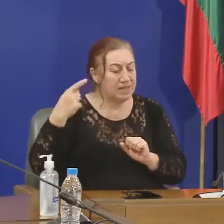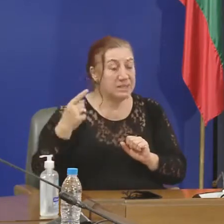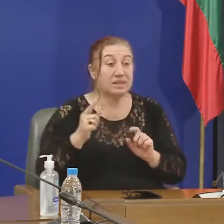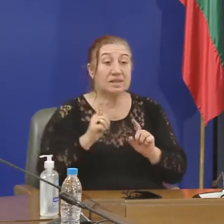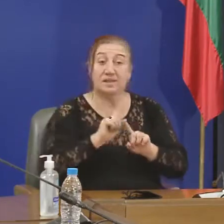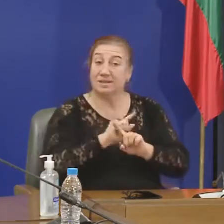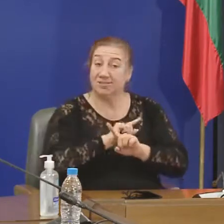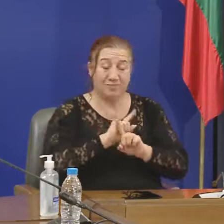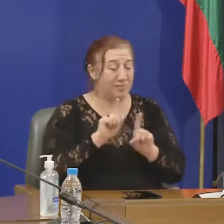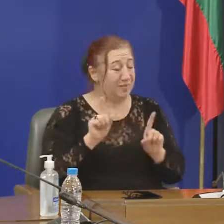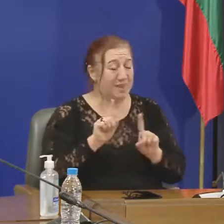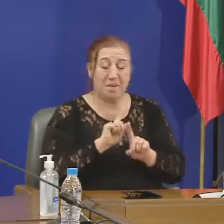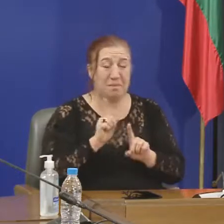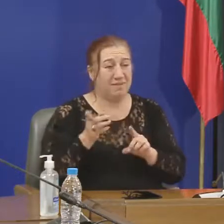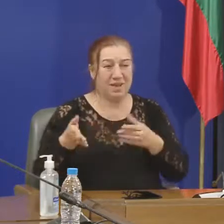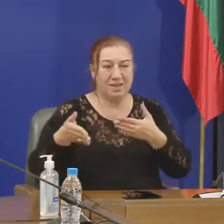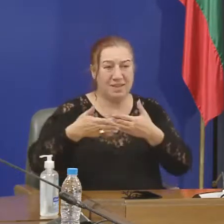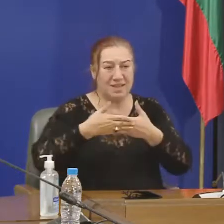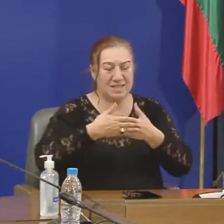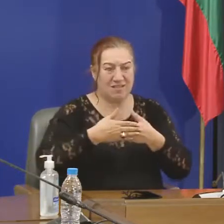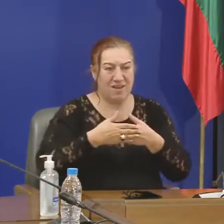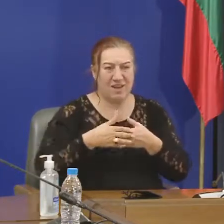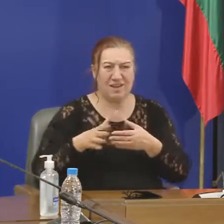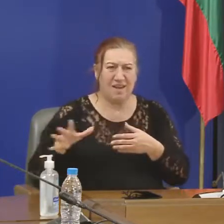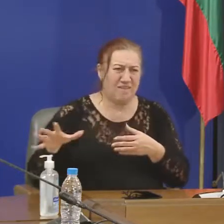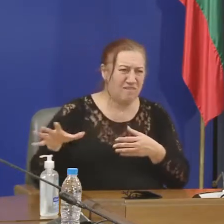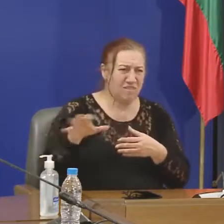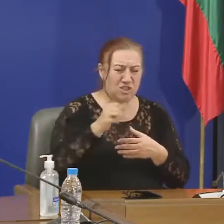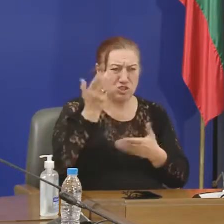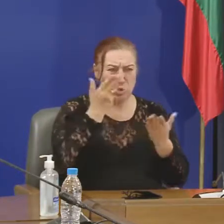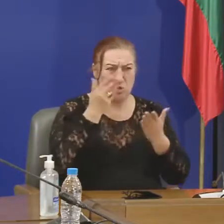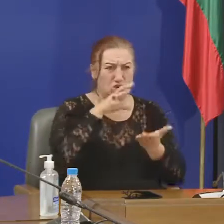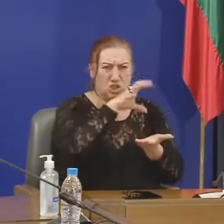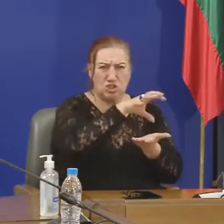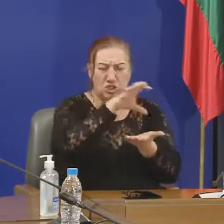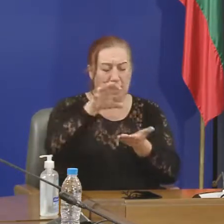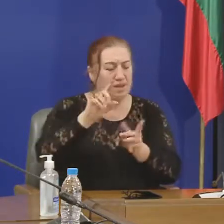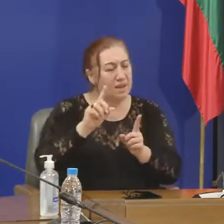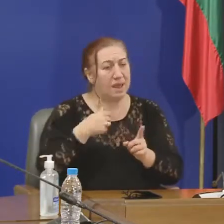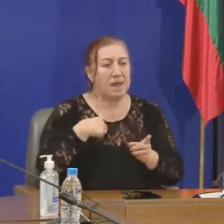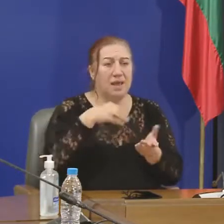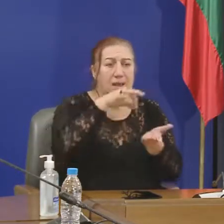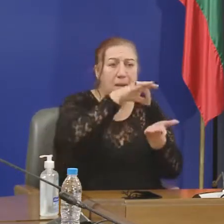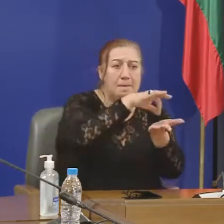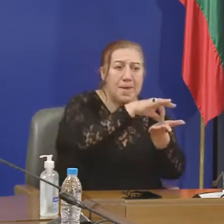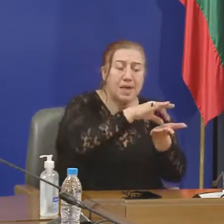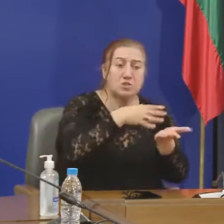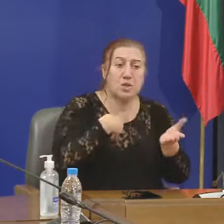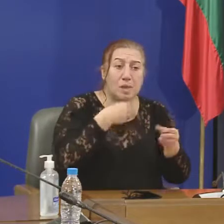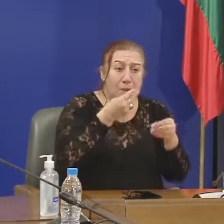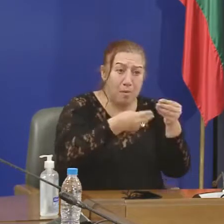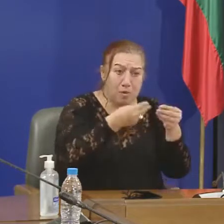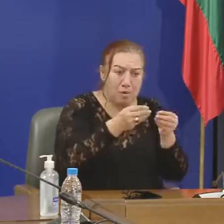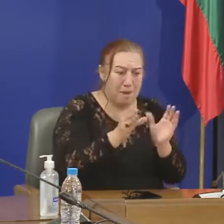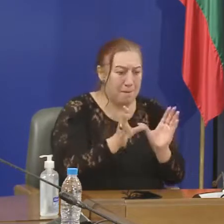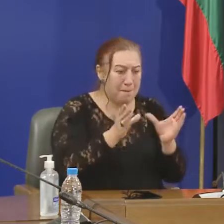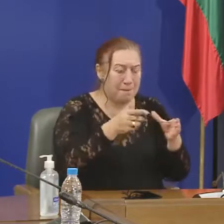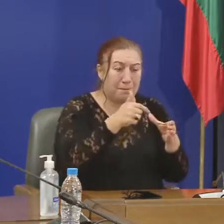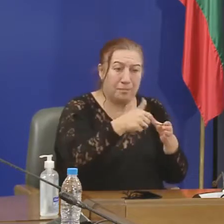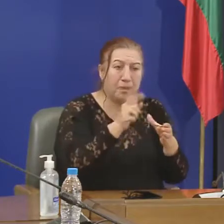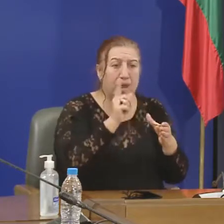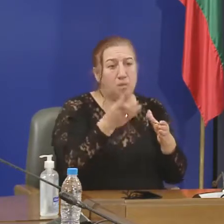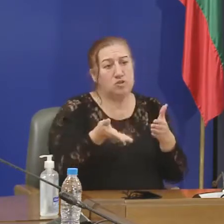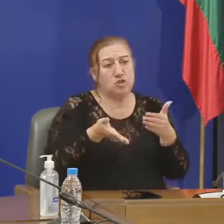не трябва да се затваря във всички области, а само там, където има проблем, че локалният подход е по-добър, ако можем да затворим